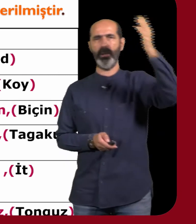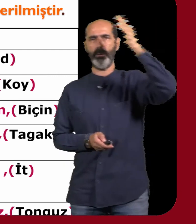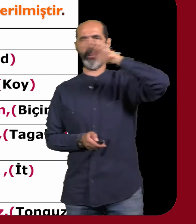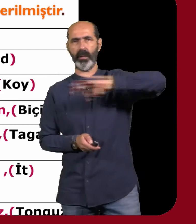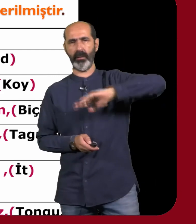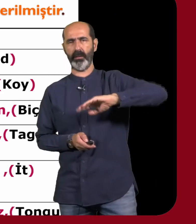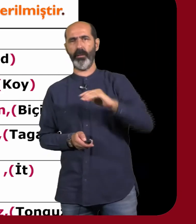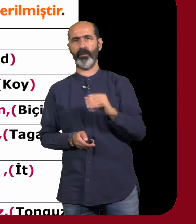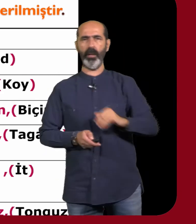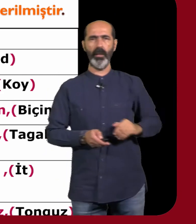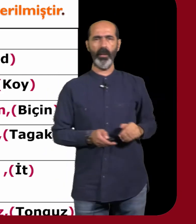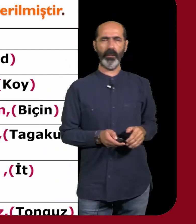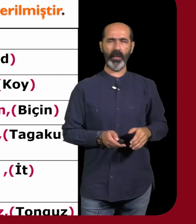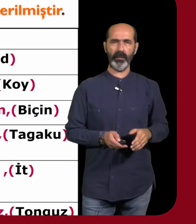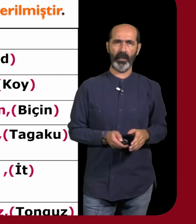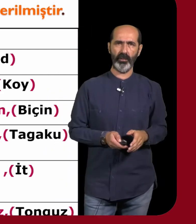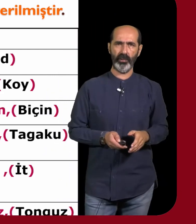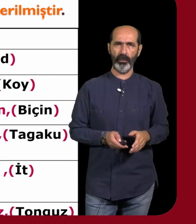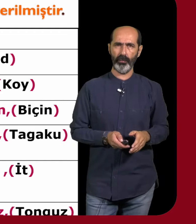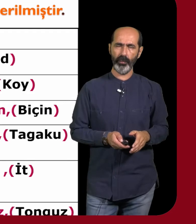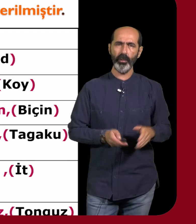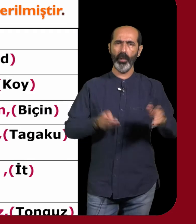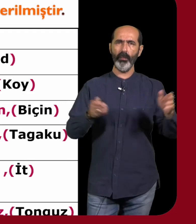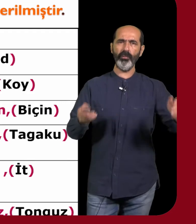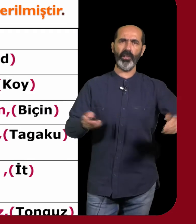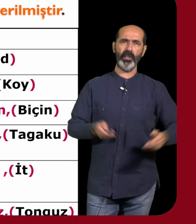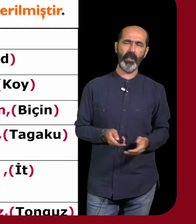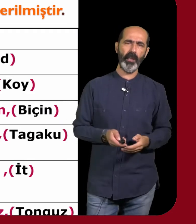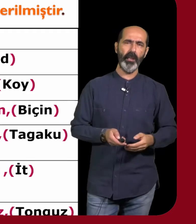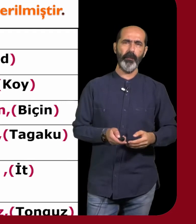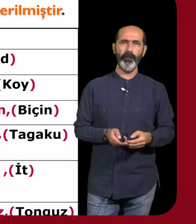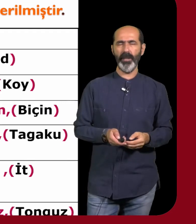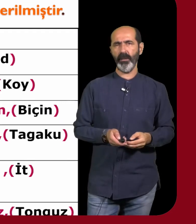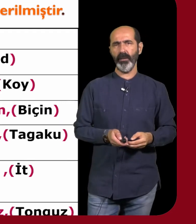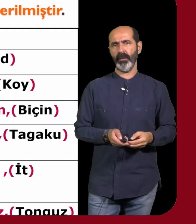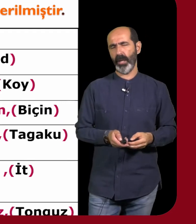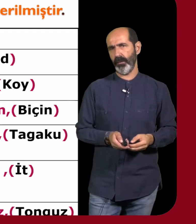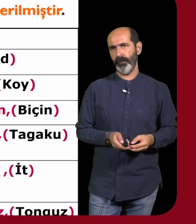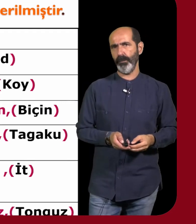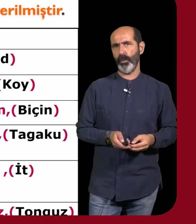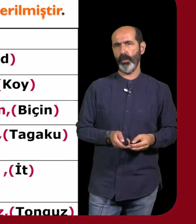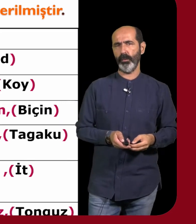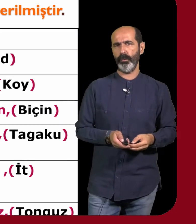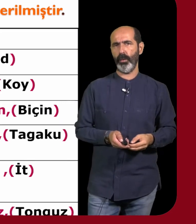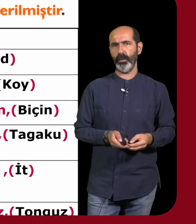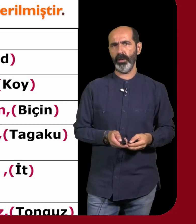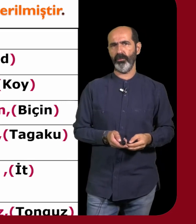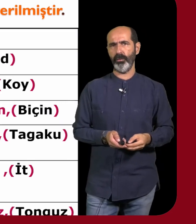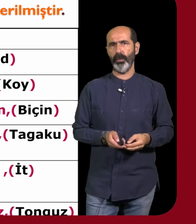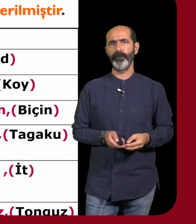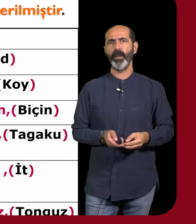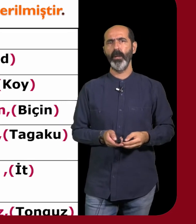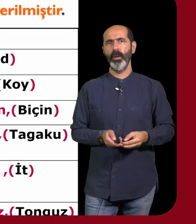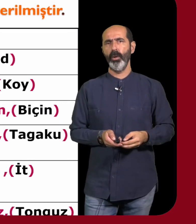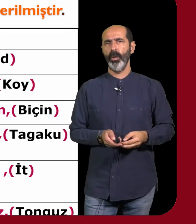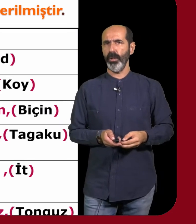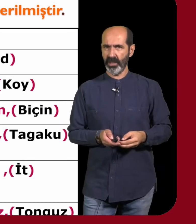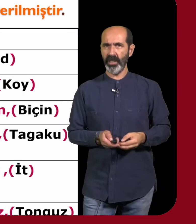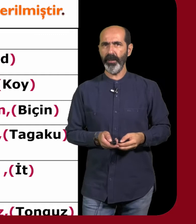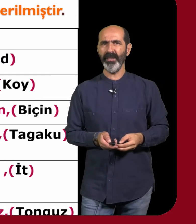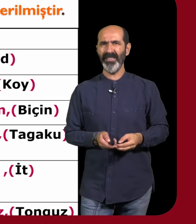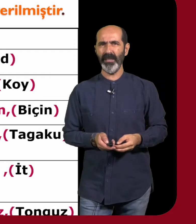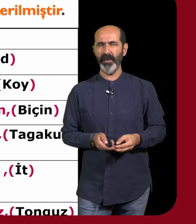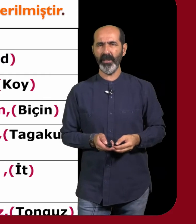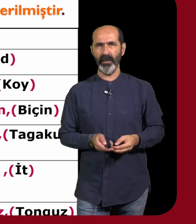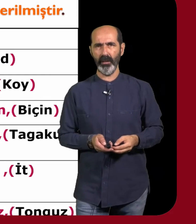dönüyorsun 12 tur attıktan sonra tekrar başa dönüyoruz Bu şekilde bir takvim olgusu ortaya çıkıyor